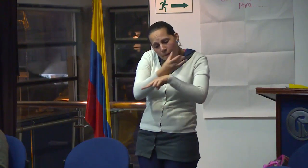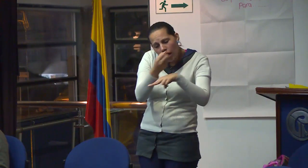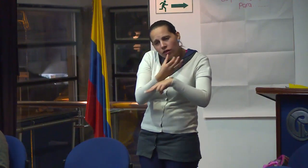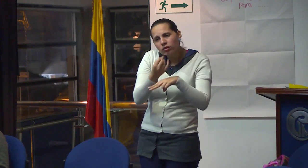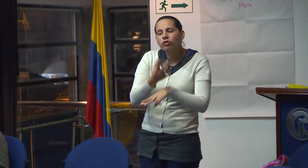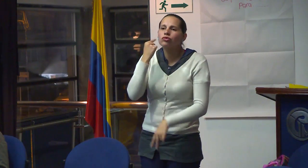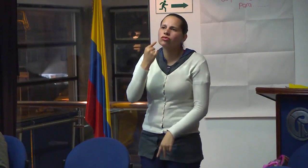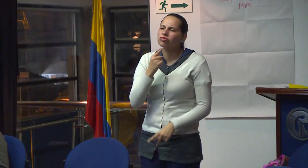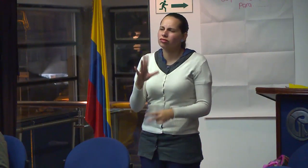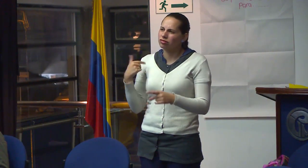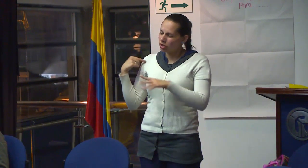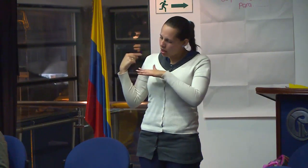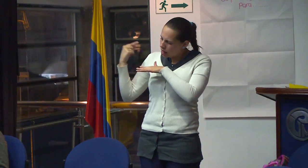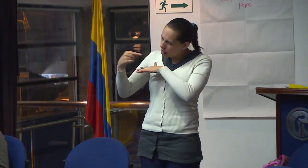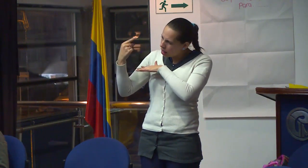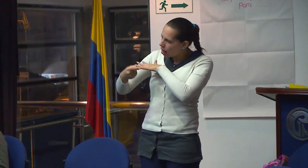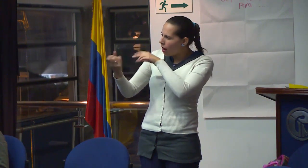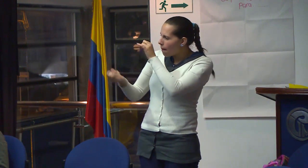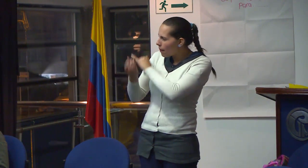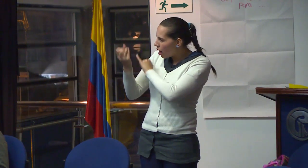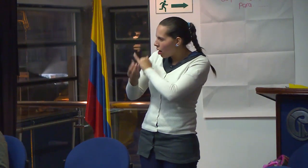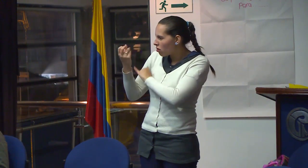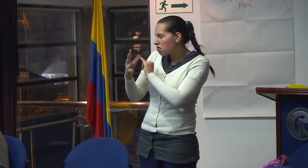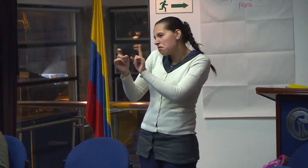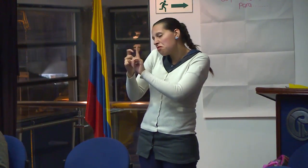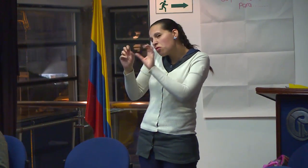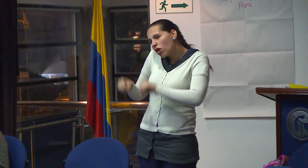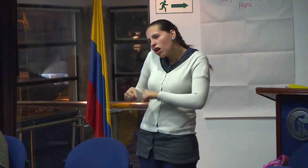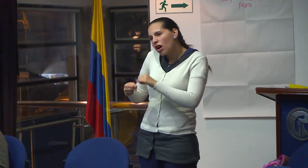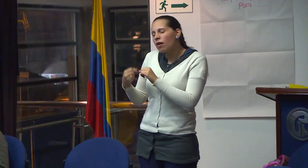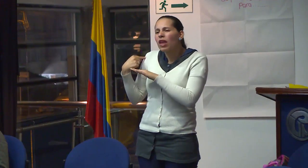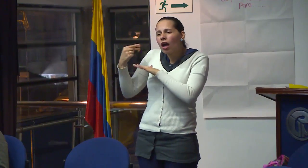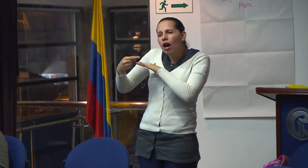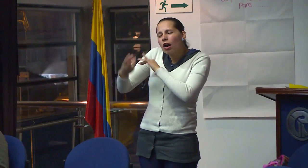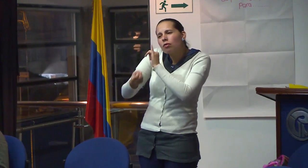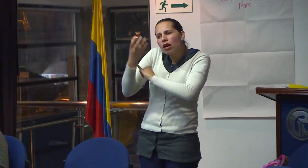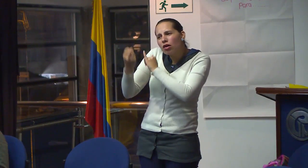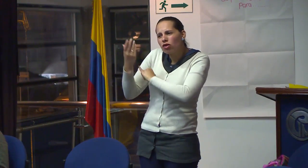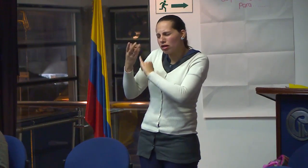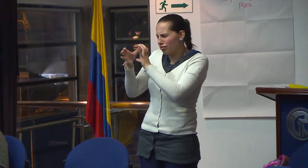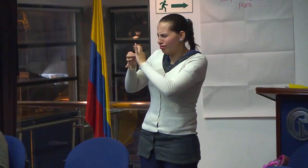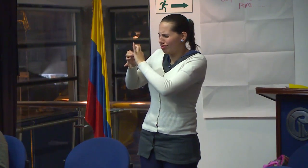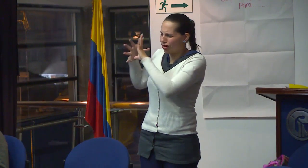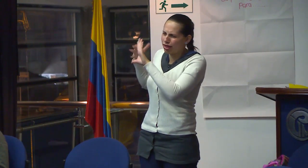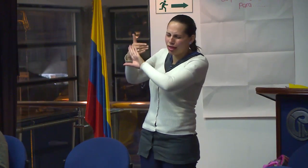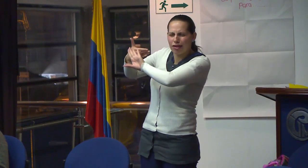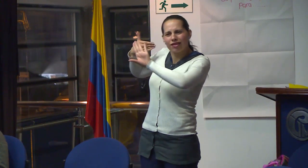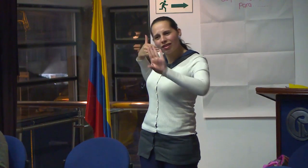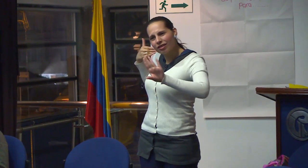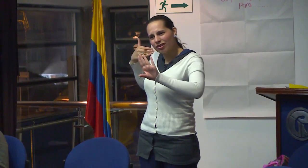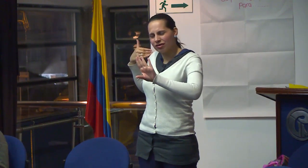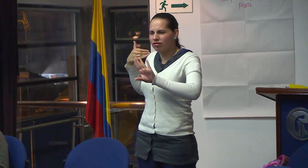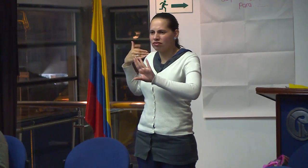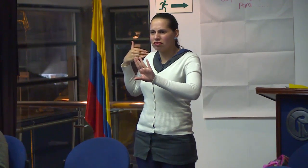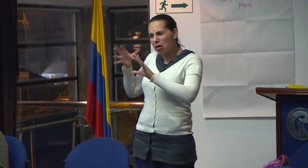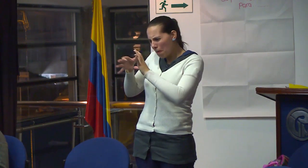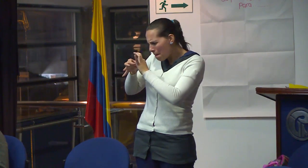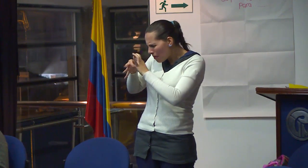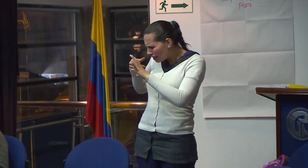con la herencia pedagógica, si se puede llamar de esa manera, que ellos traen. Y ese romper no es